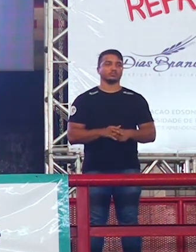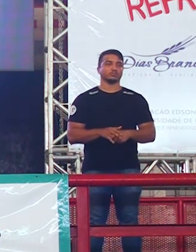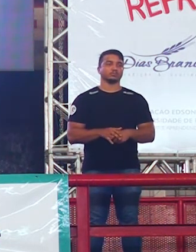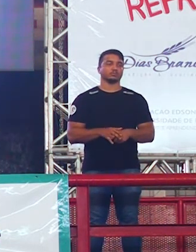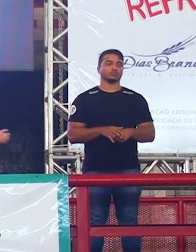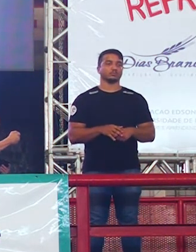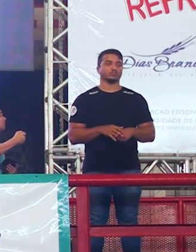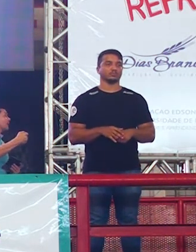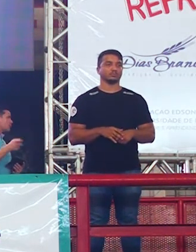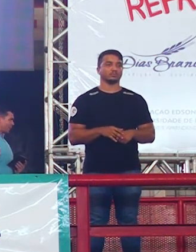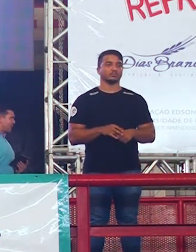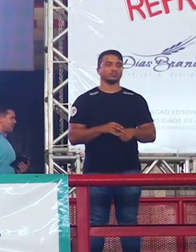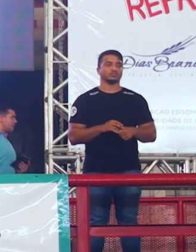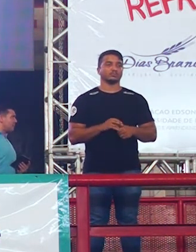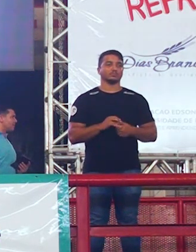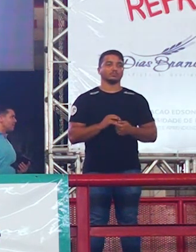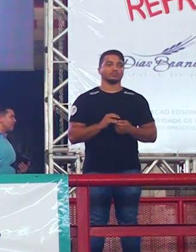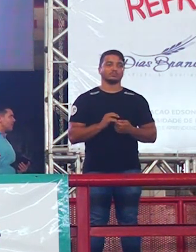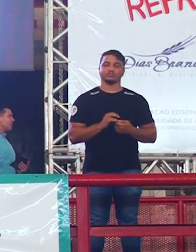Olha só.